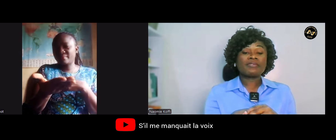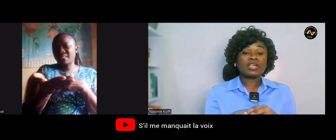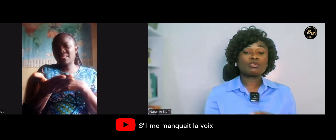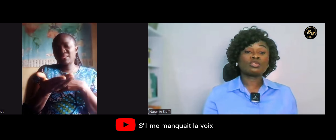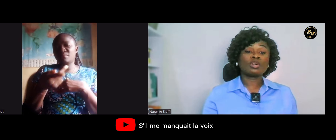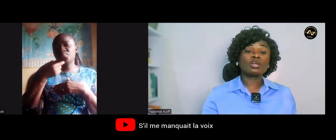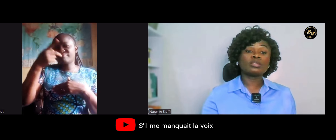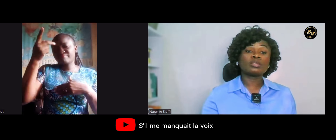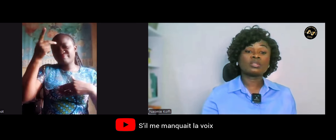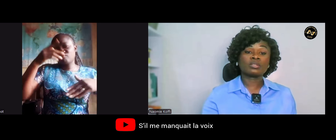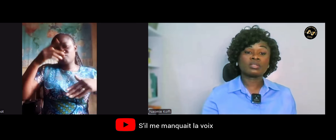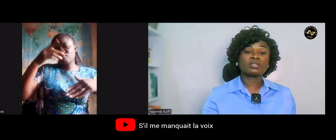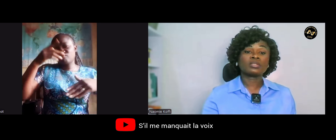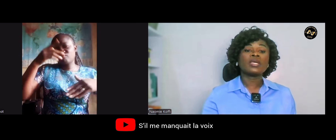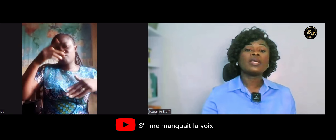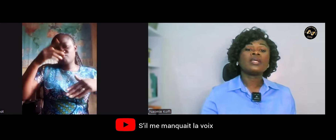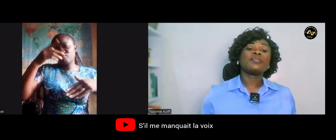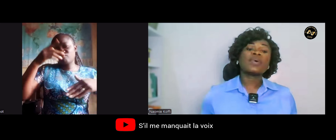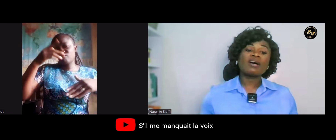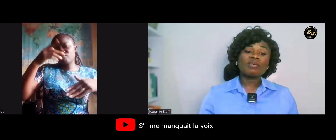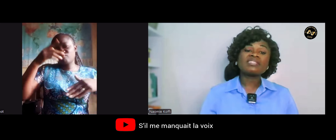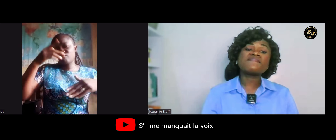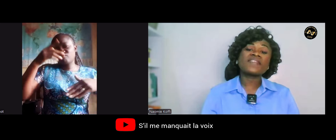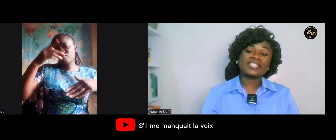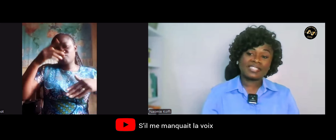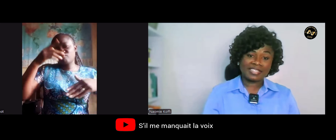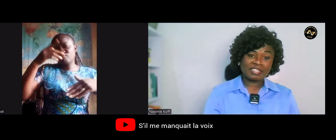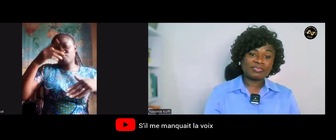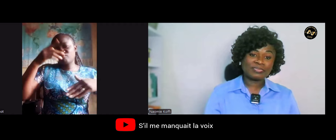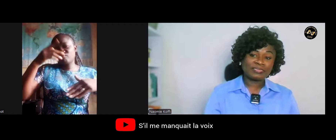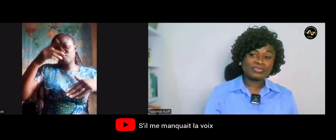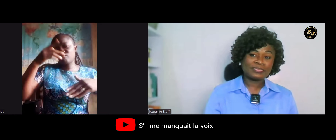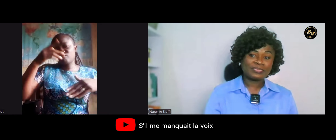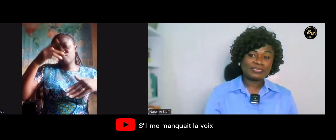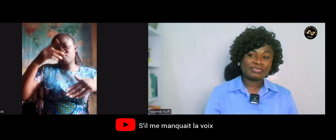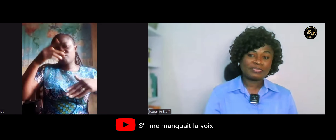mais avec le temps, les parents étaient fatigués.